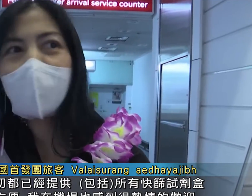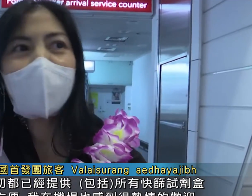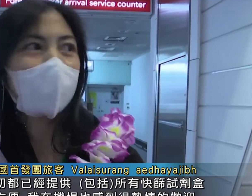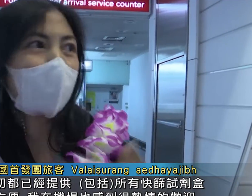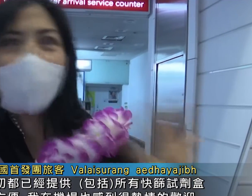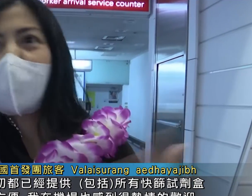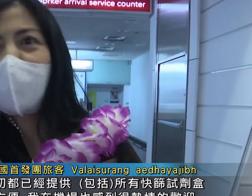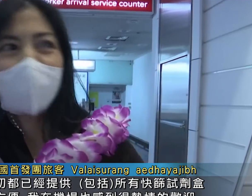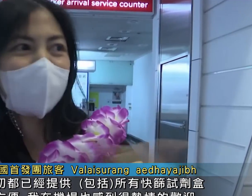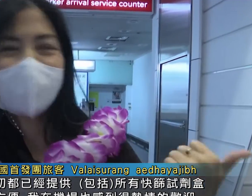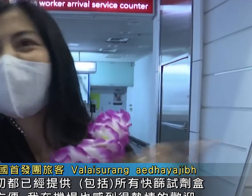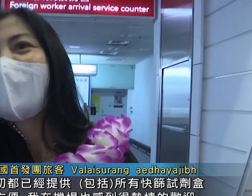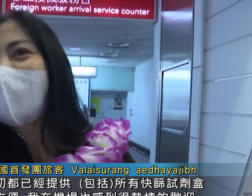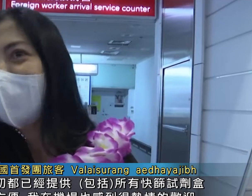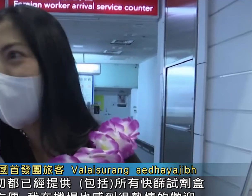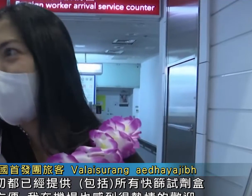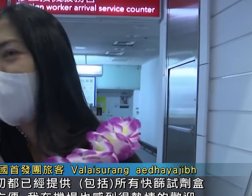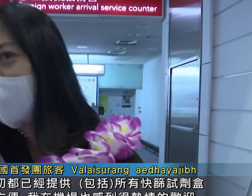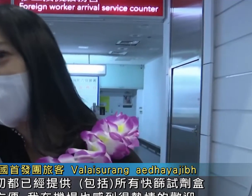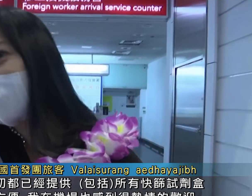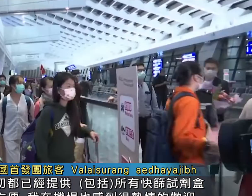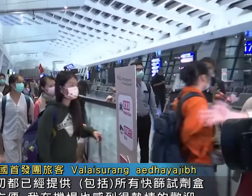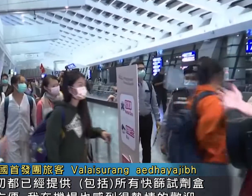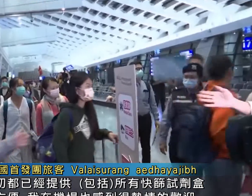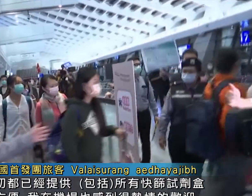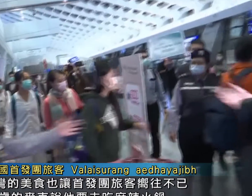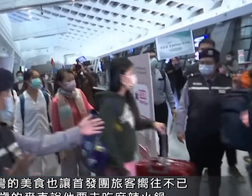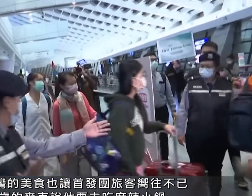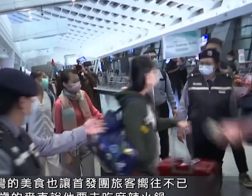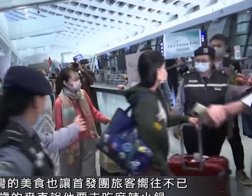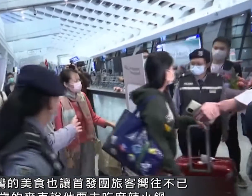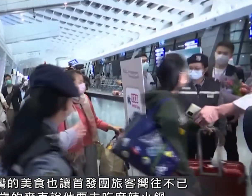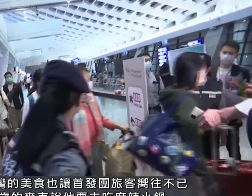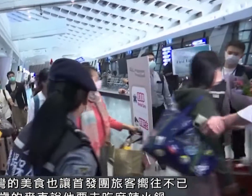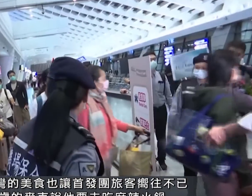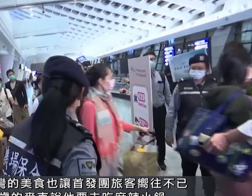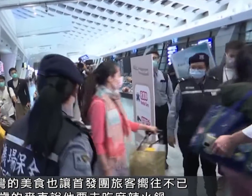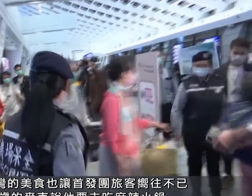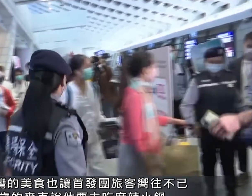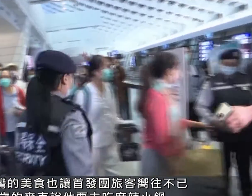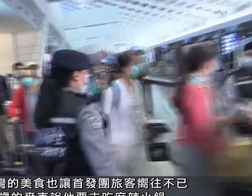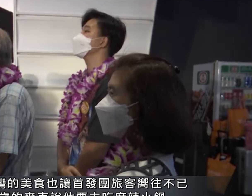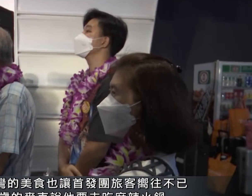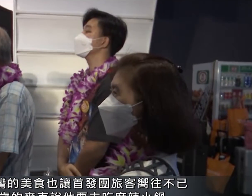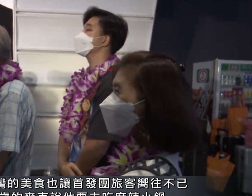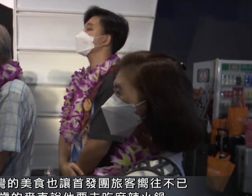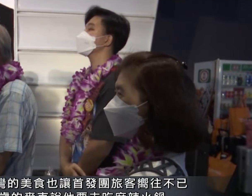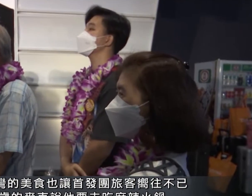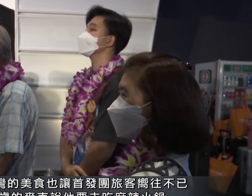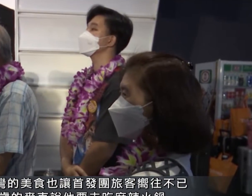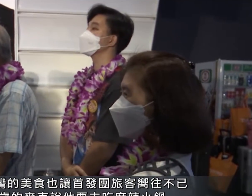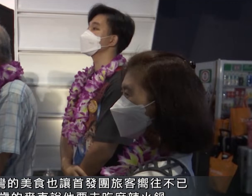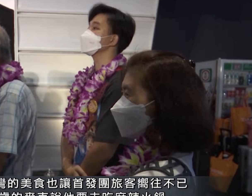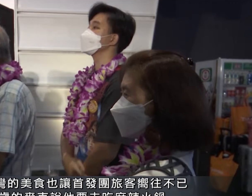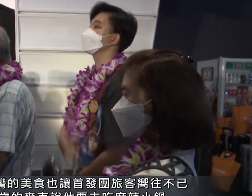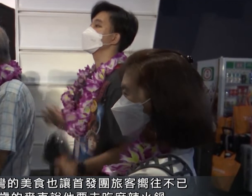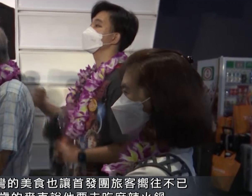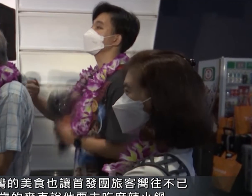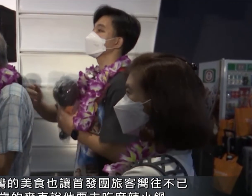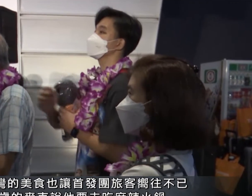convenient and very warm welcome at the airport. 台湾的美食也让首发团旅客向往不已。32岁的麦克说，他要去